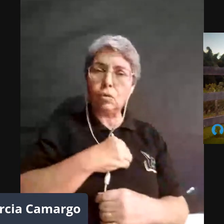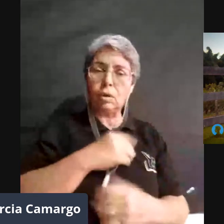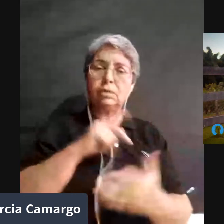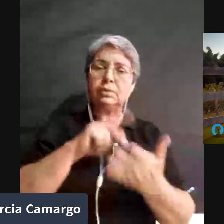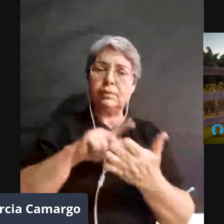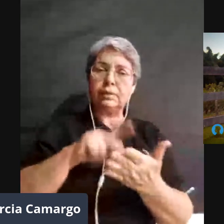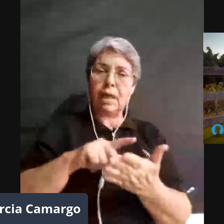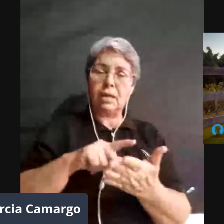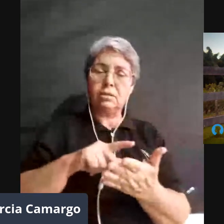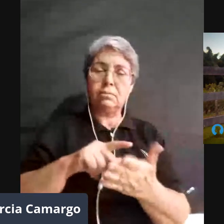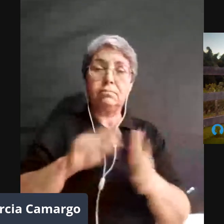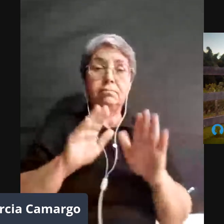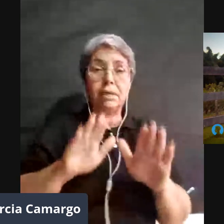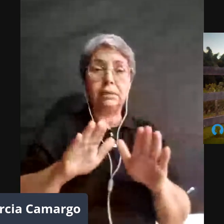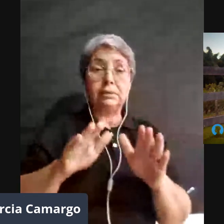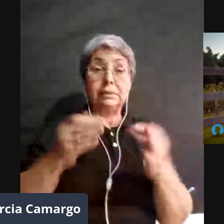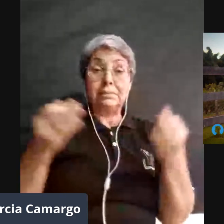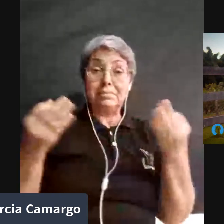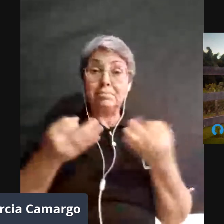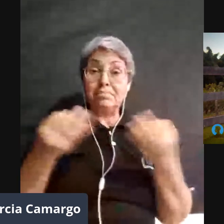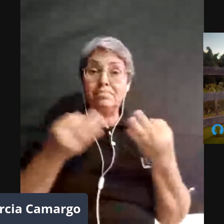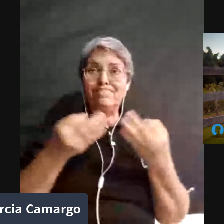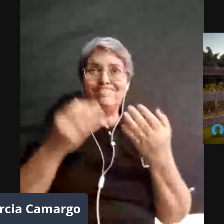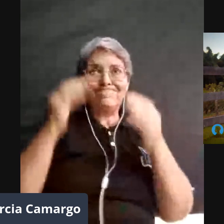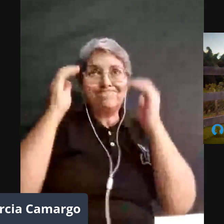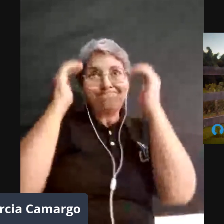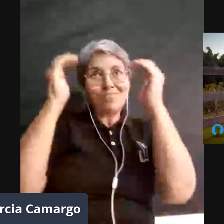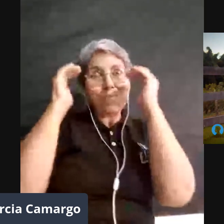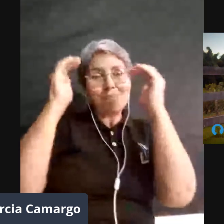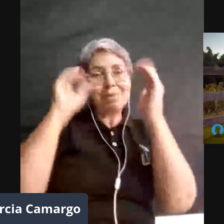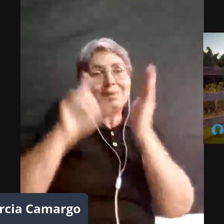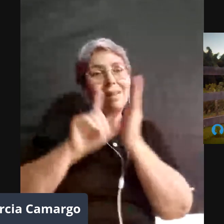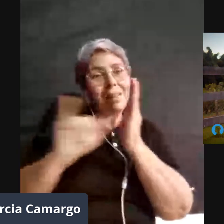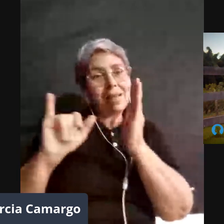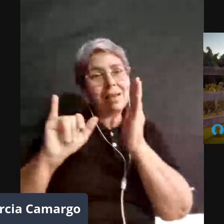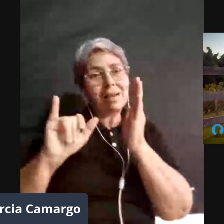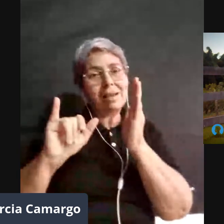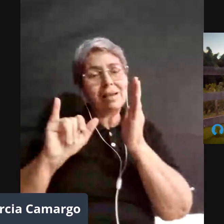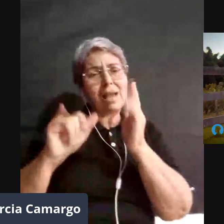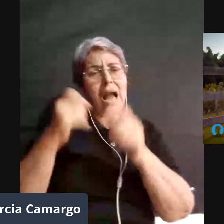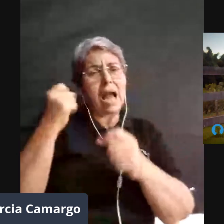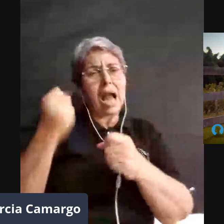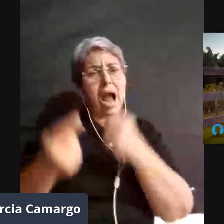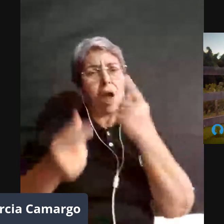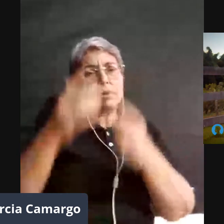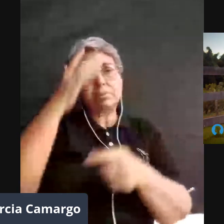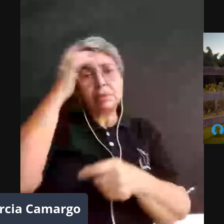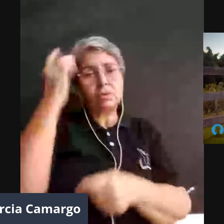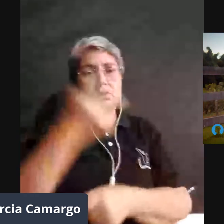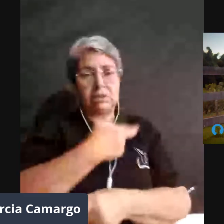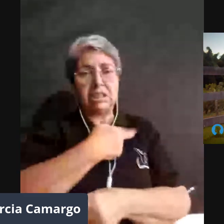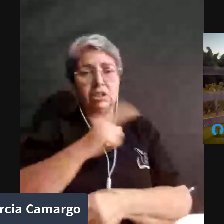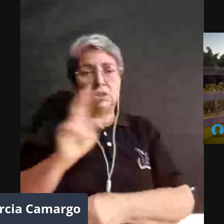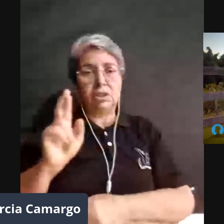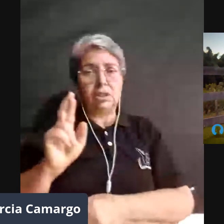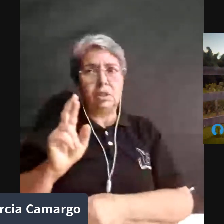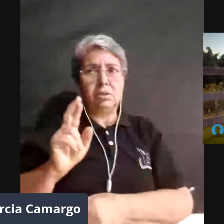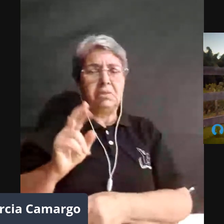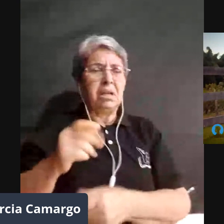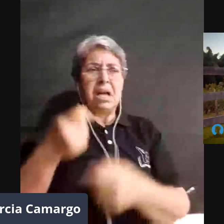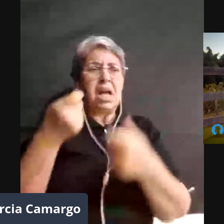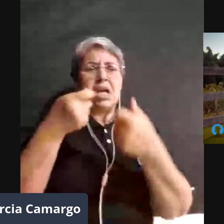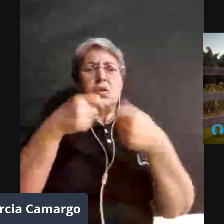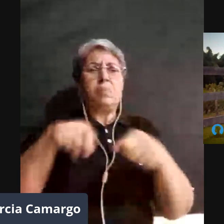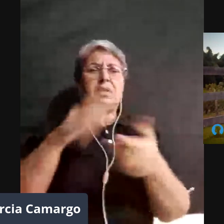a perfeita obediência à santa lei de Deus ou não é necessária, como no caso das outras religiões, ou não é possível,